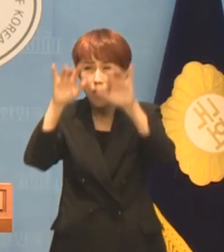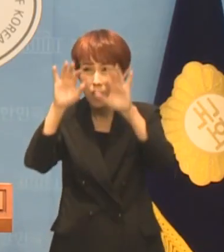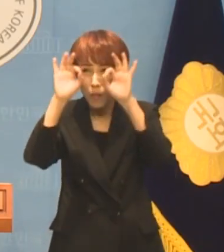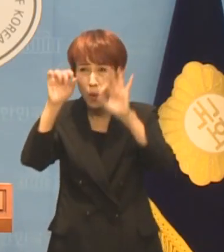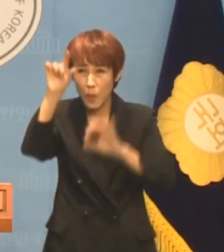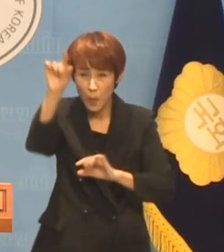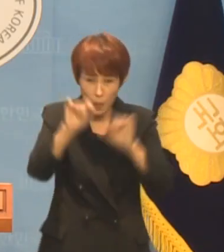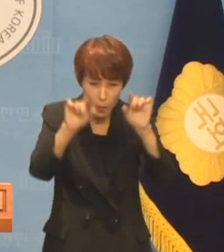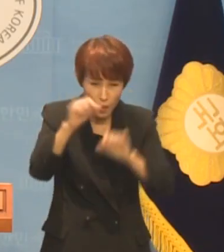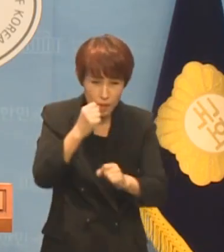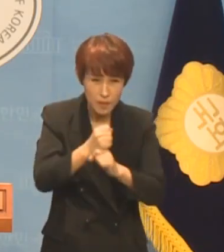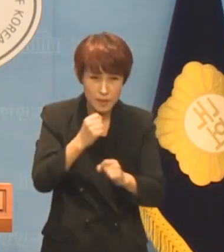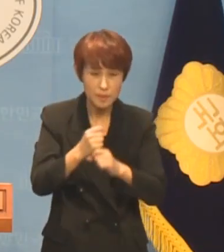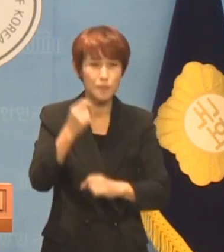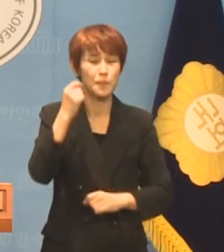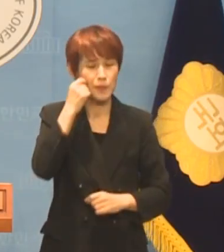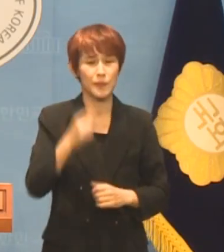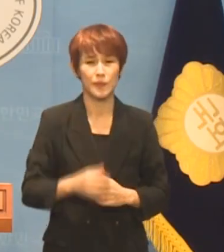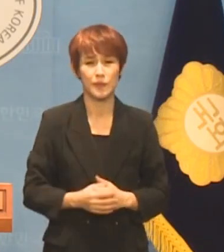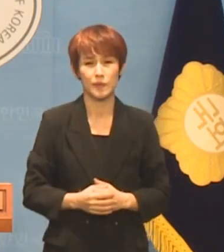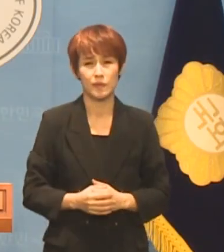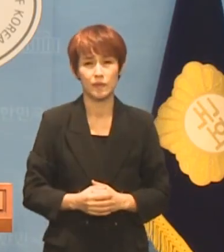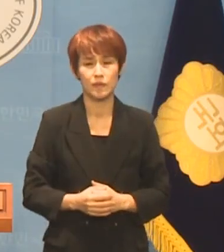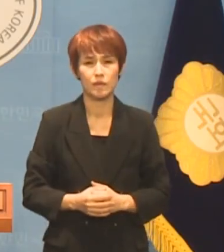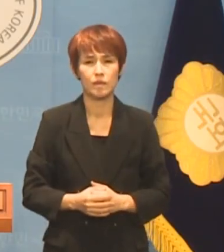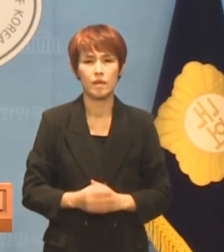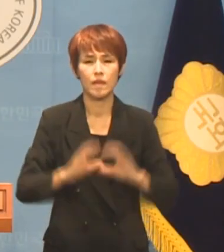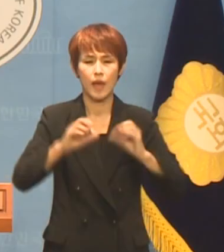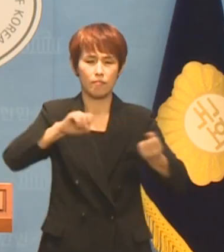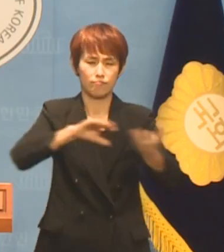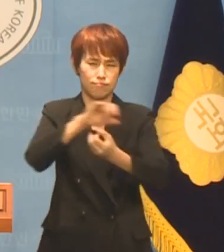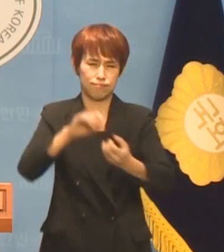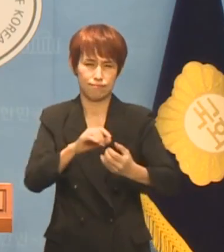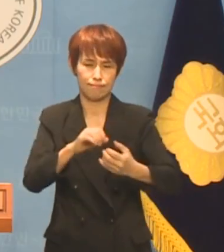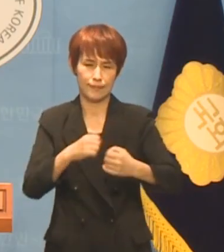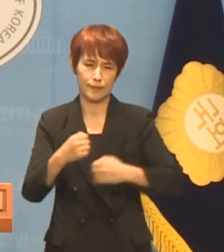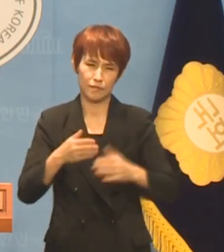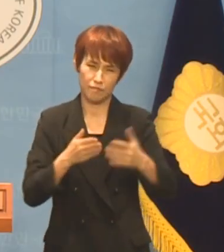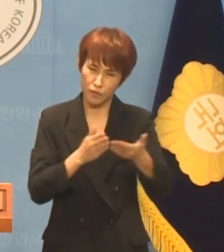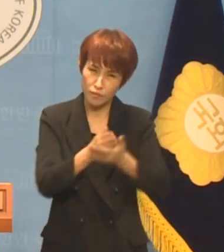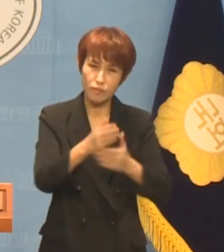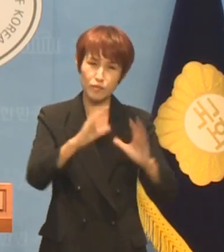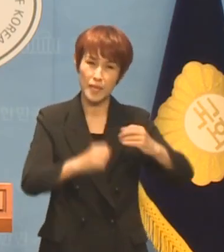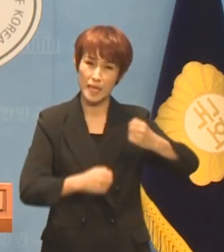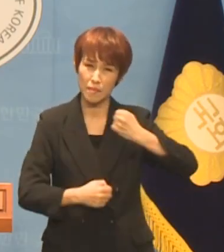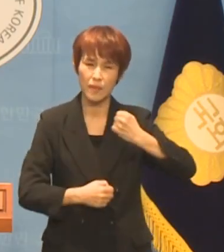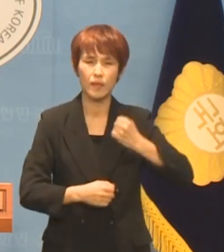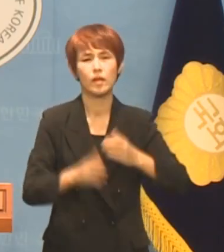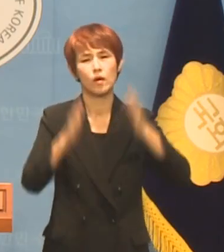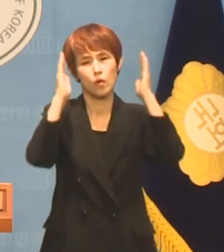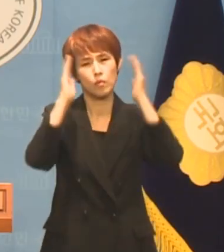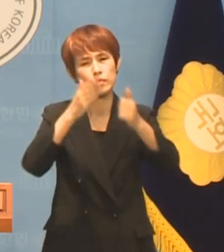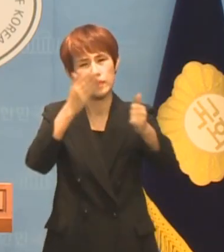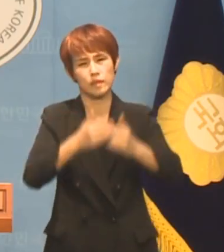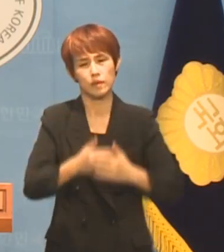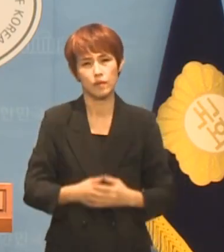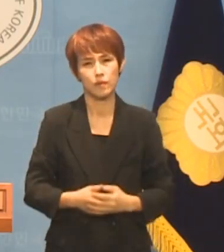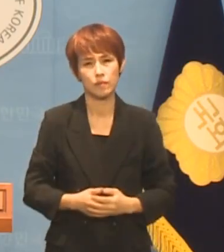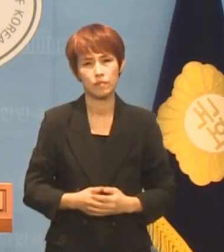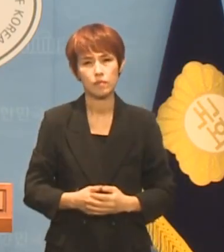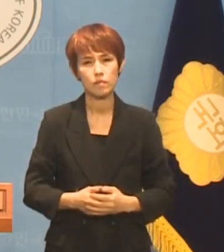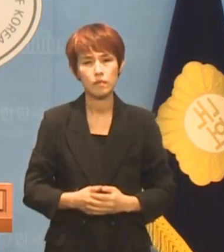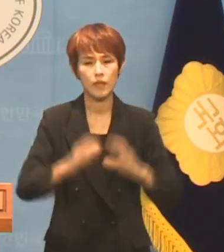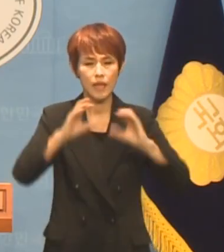제대로 못 만드는 법입니다. 내란 동조당 국민의힘은 1월 시간에 공부를 더 하든가